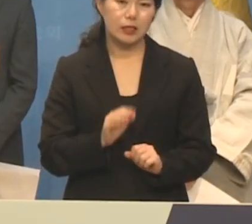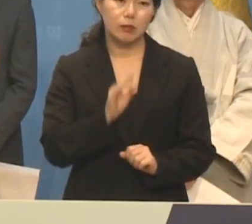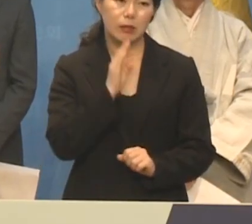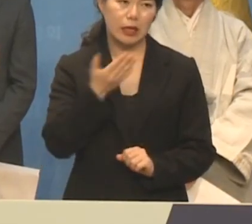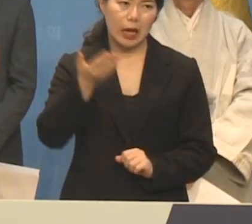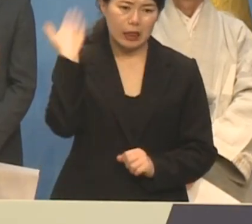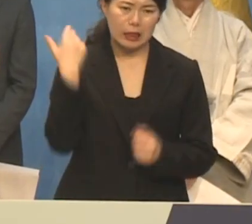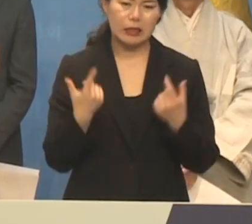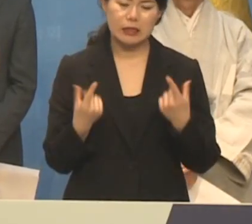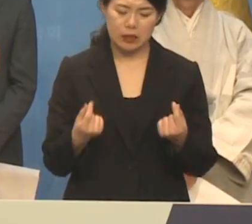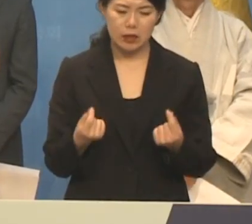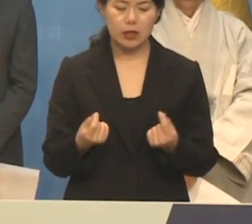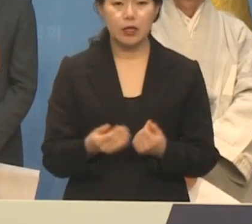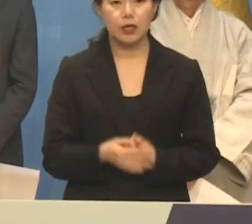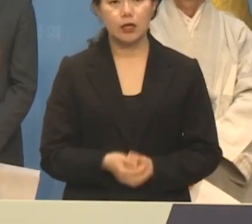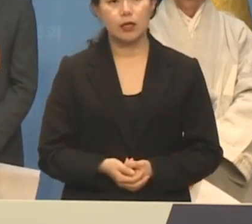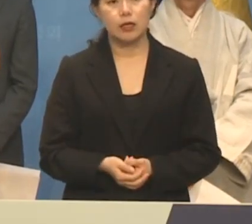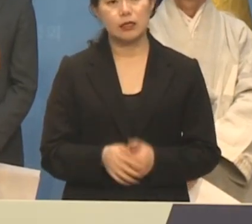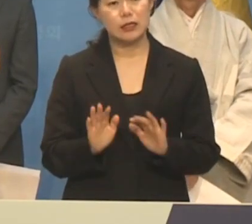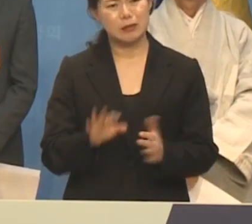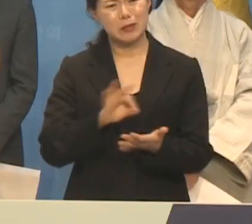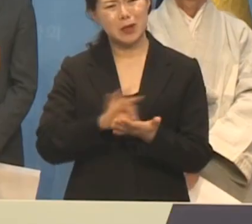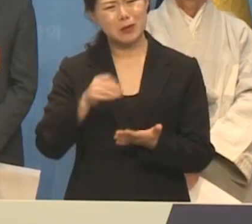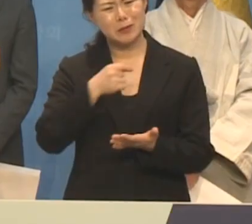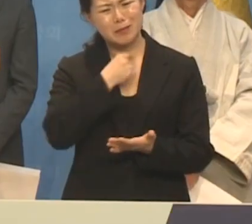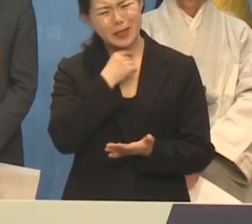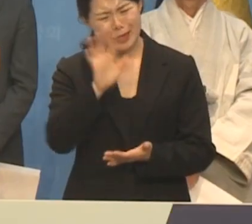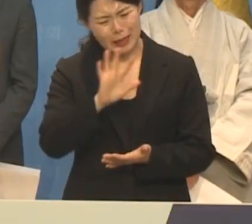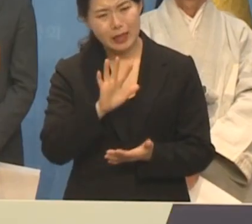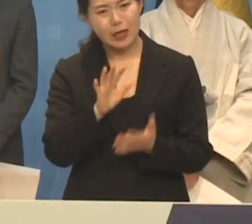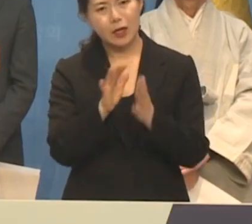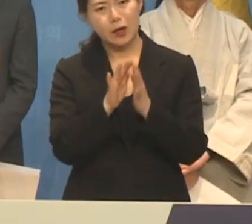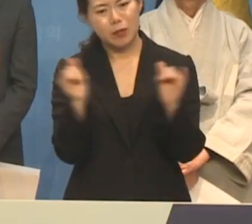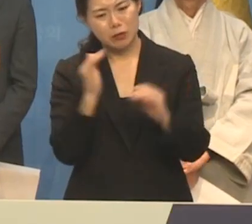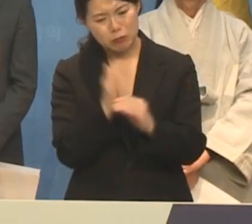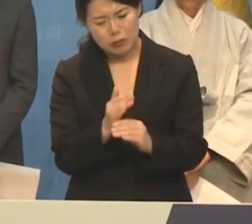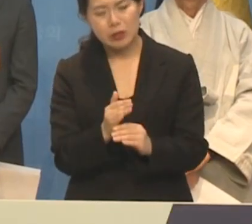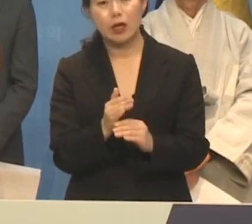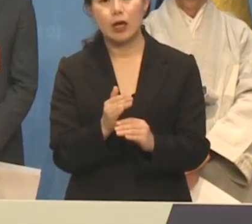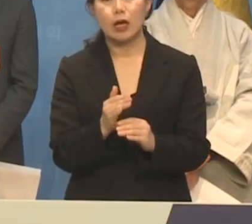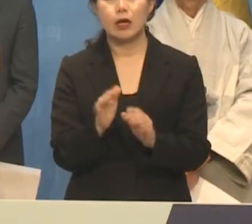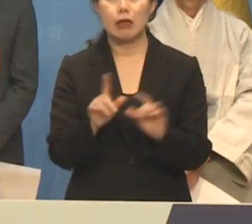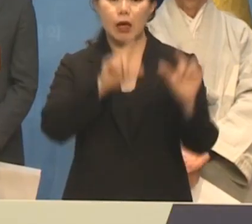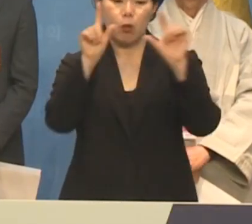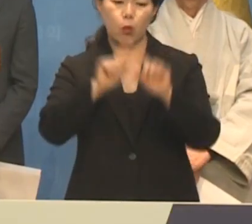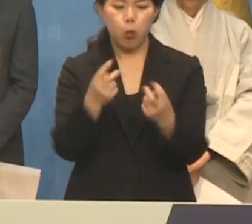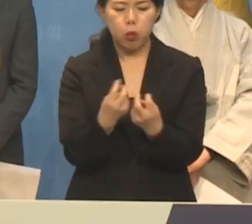참 많이 써먹던 얘기입니다만 지금은 쓰고 싶지 않습니다. 민중들 그 삶을 어떻게 되겠습니까?